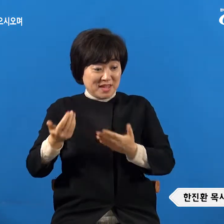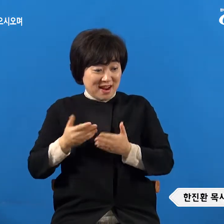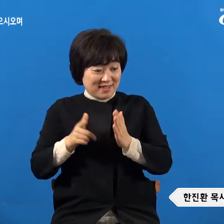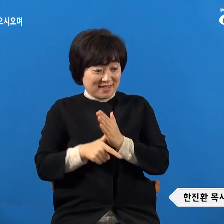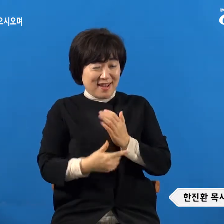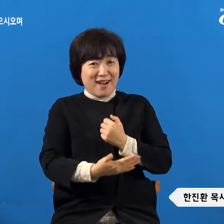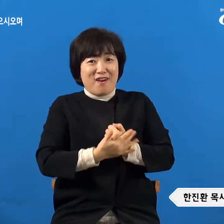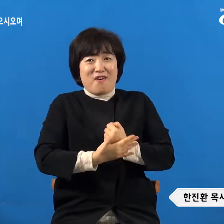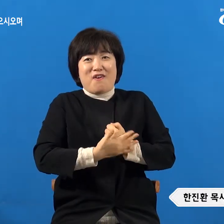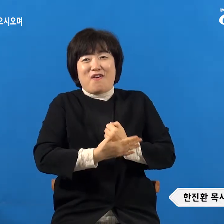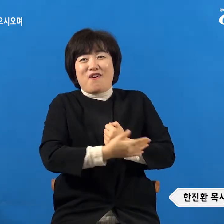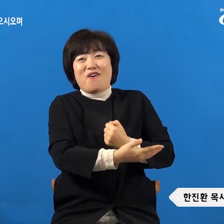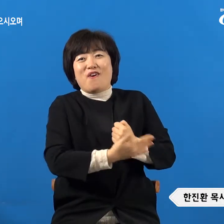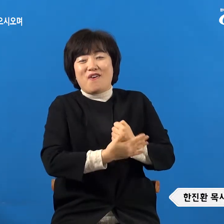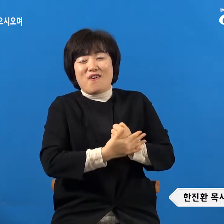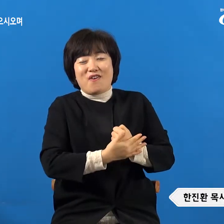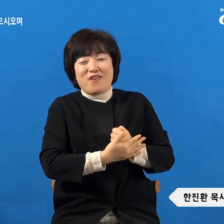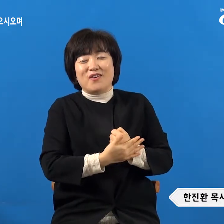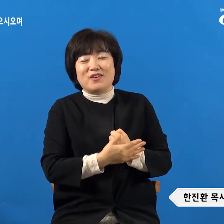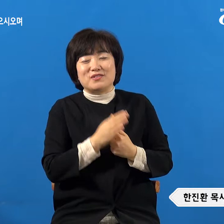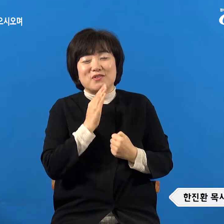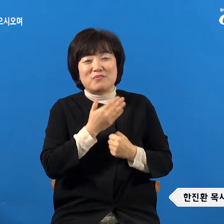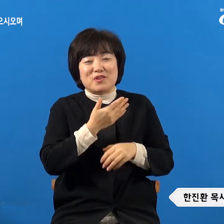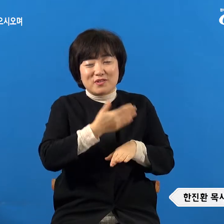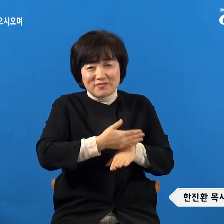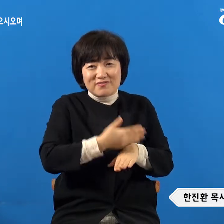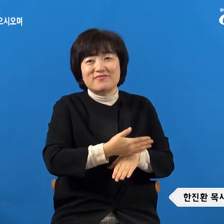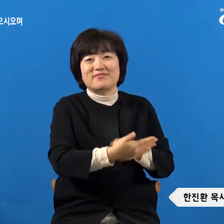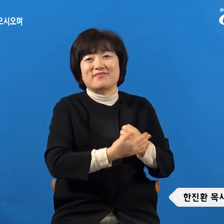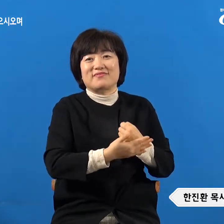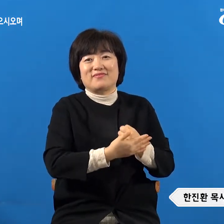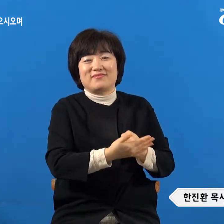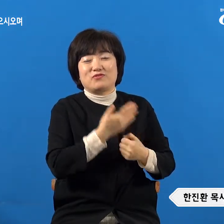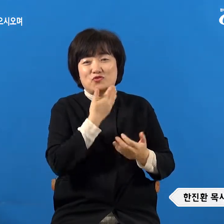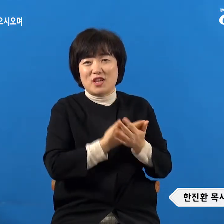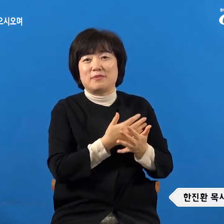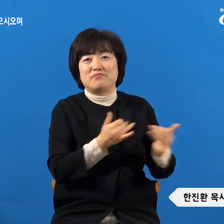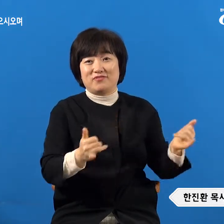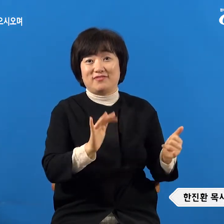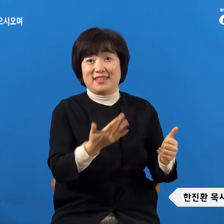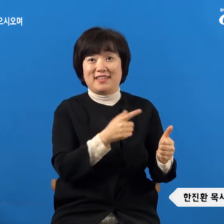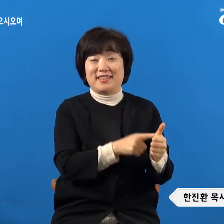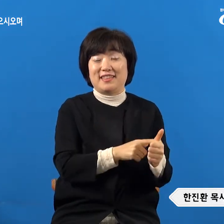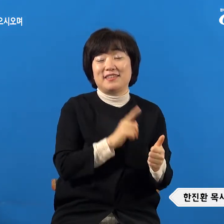아주 그냥 없어서는 안 될 그런 귀한 분이 되었다고 합니다.